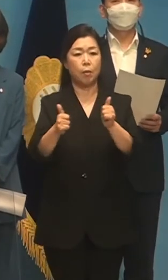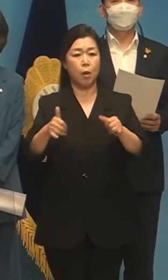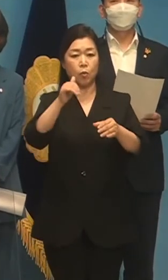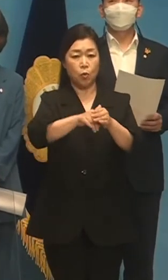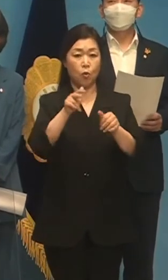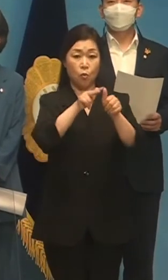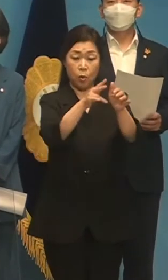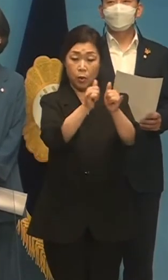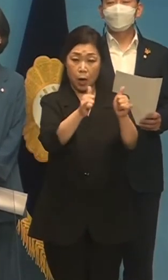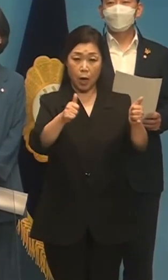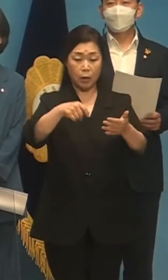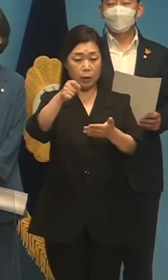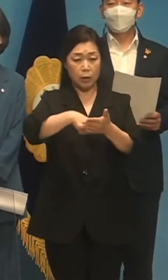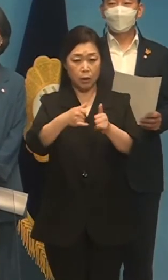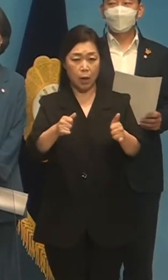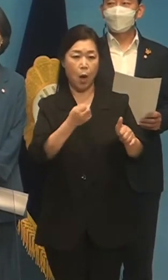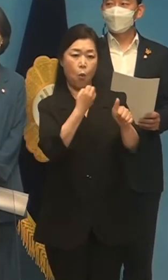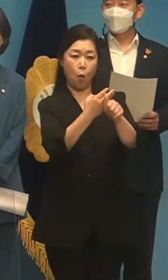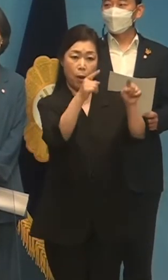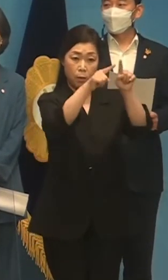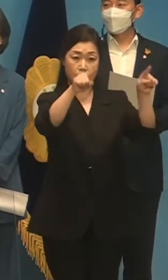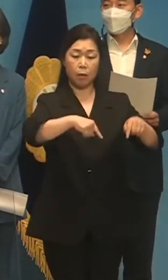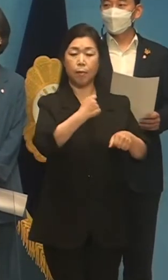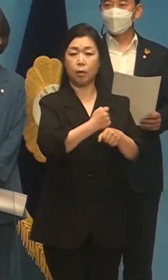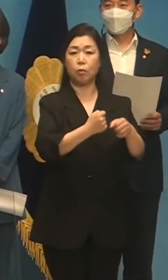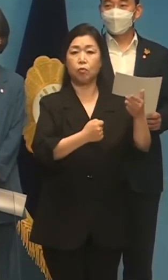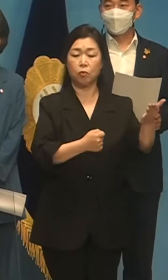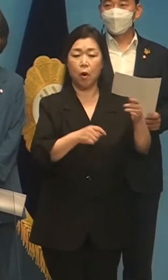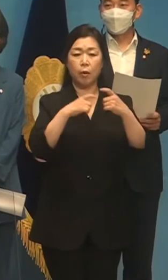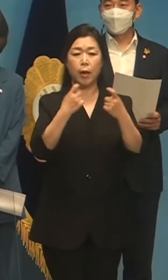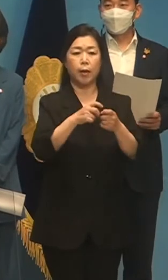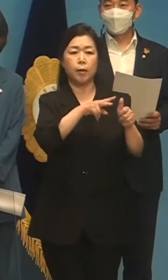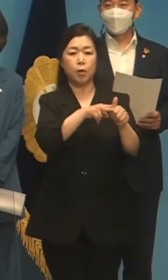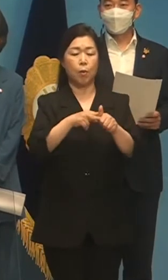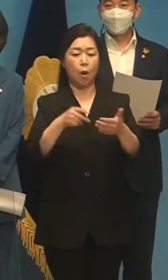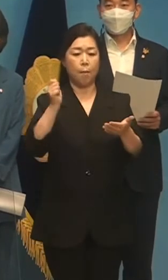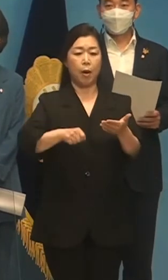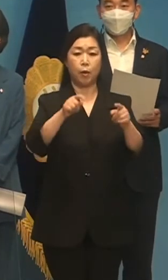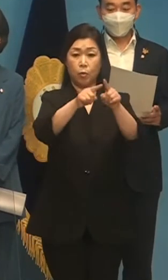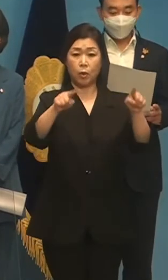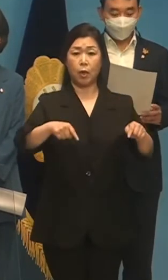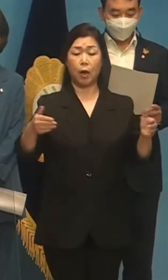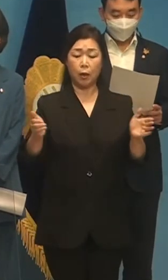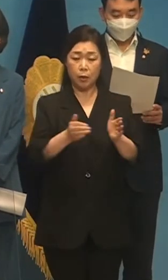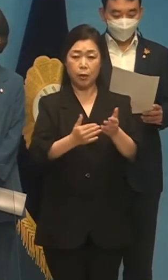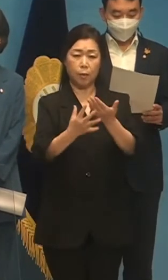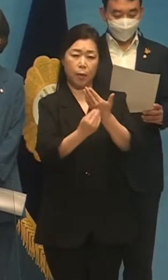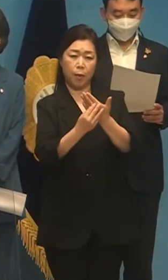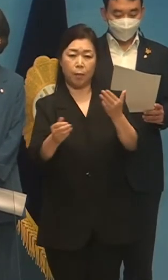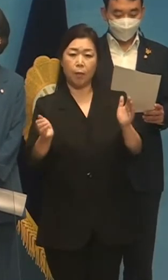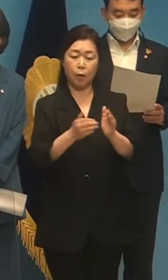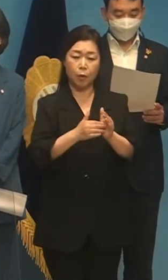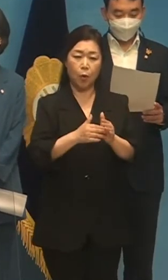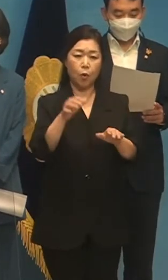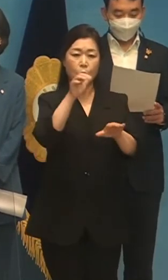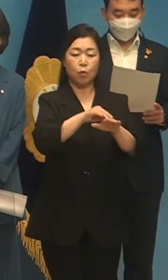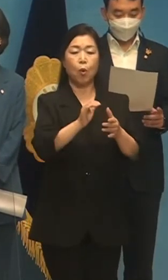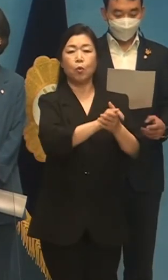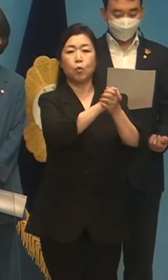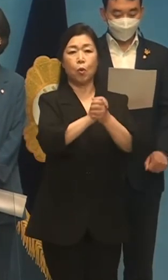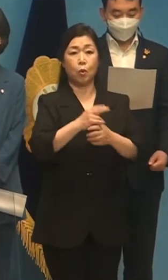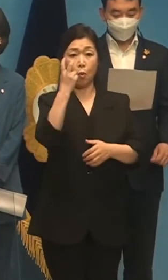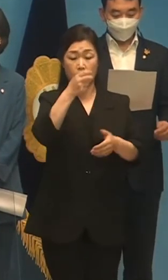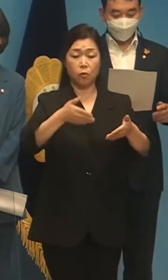후보 및 기자들의 고발장을 작성하고 개인의 신상정보가 담긴 판결문까지 꼼꼼히 챙겨서 연수원 동기이자